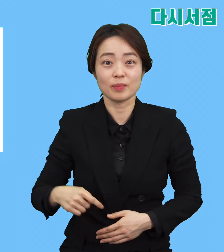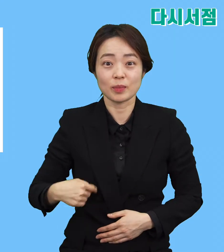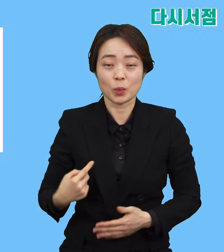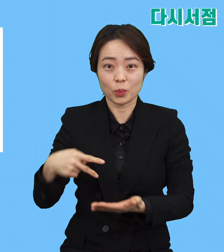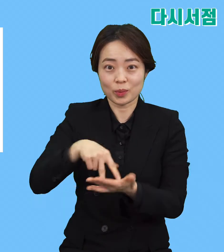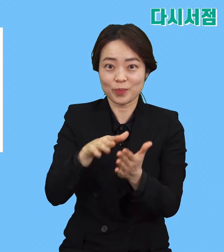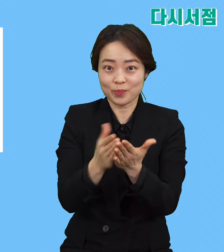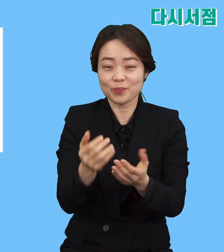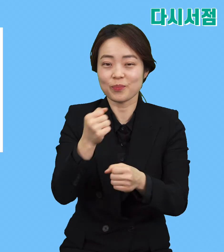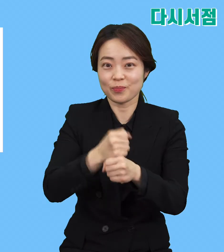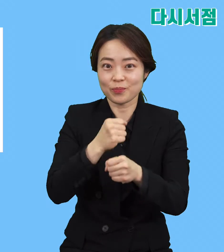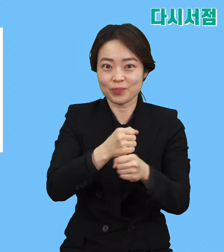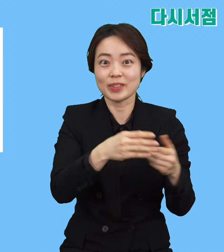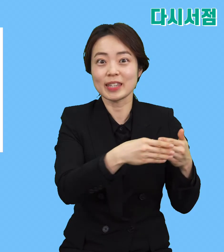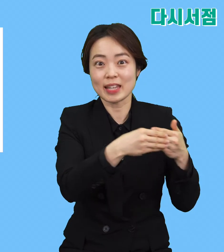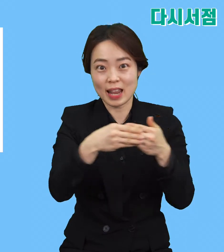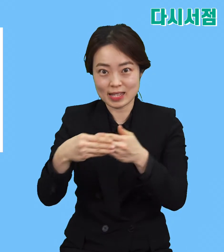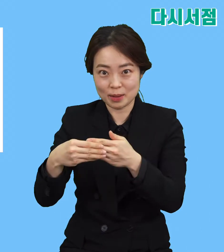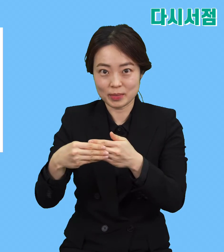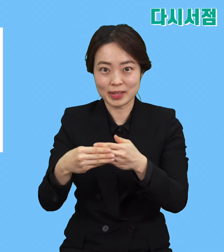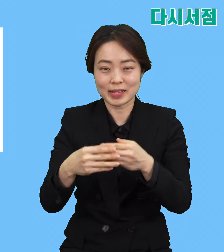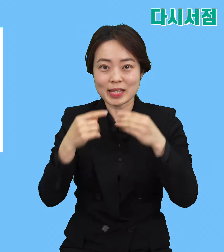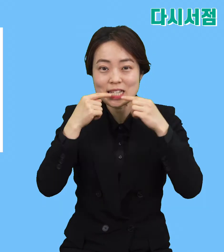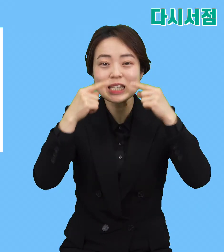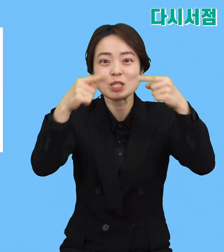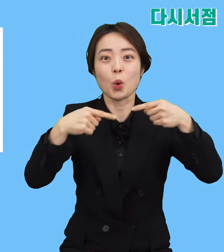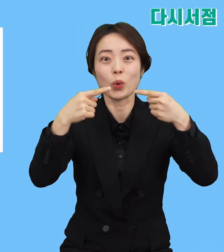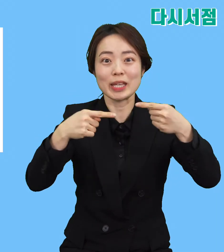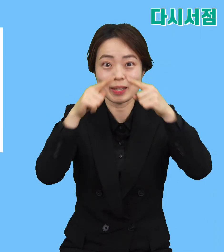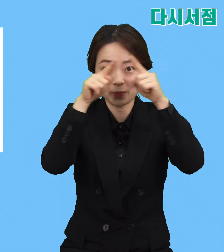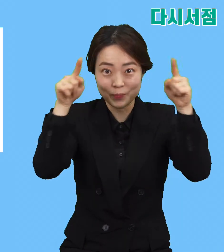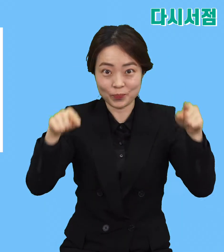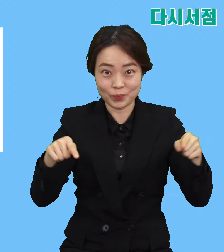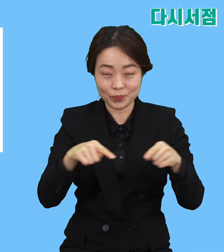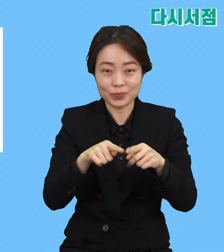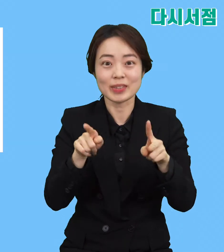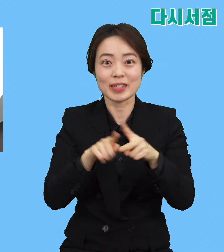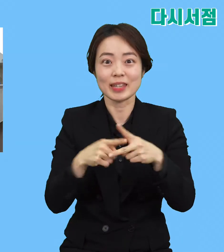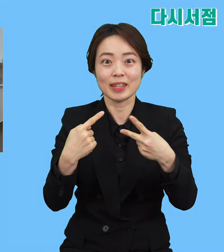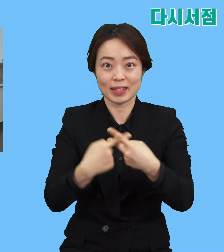독립출판 길라잡이 종이 이해하기.